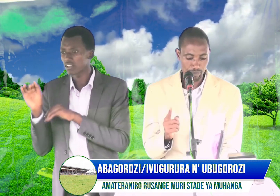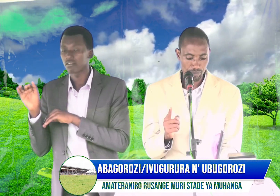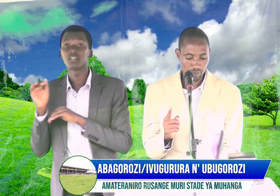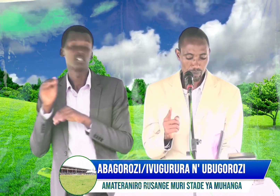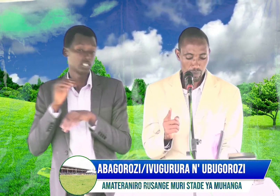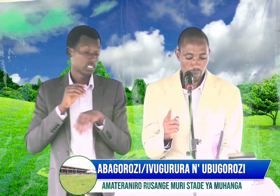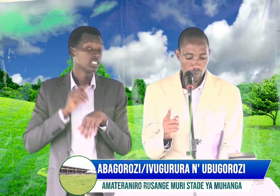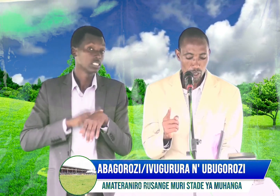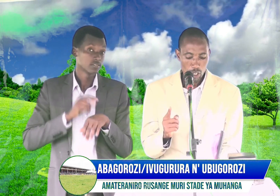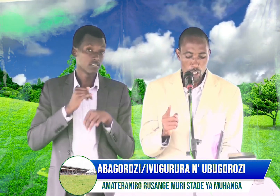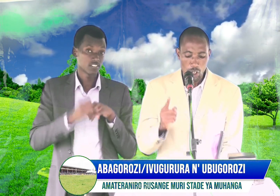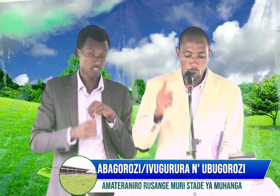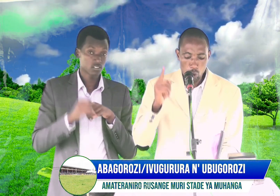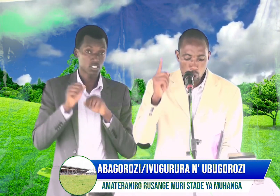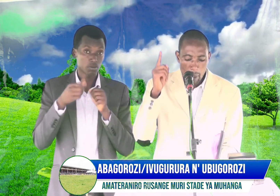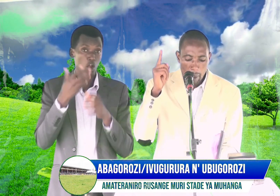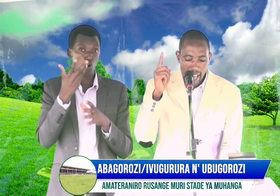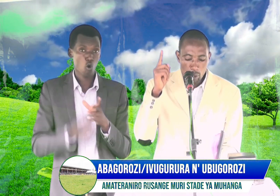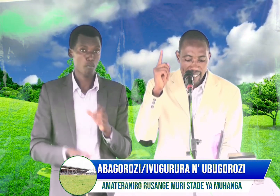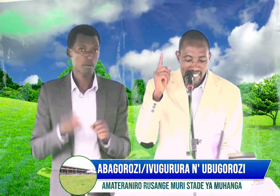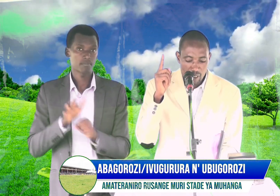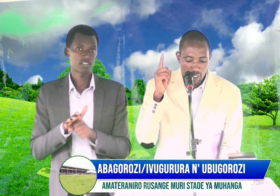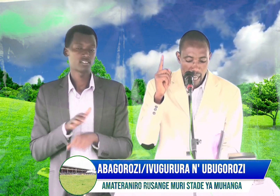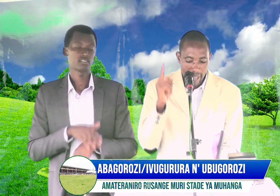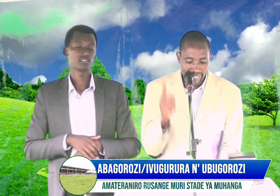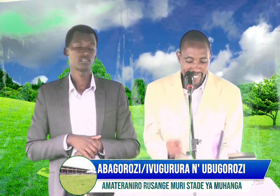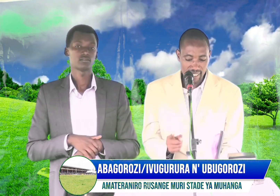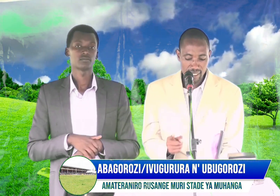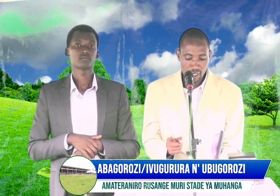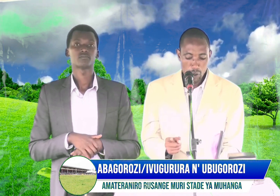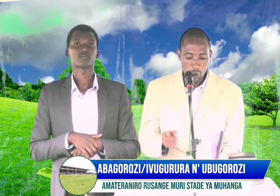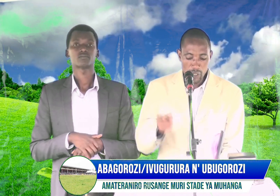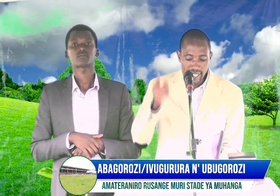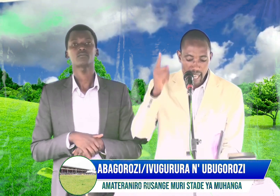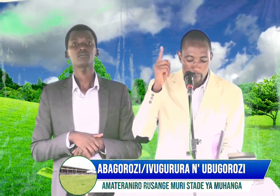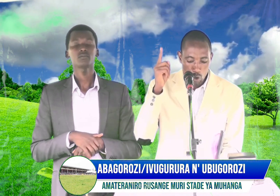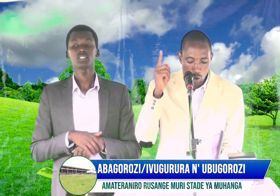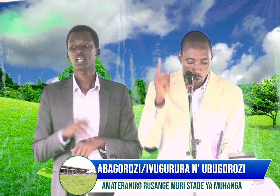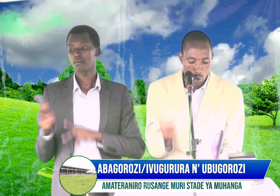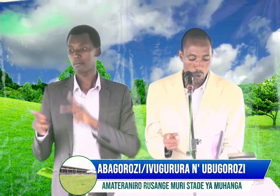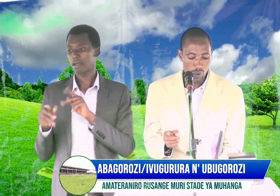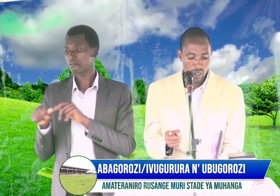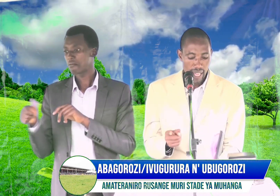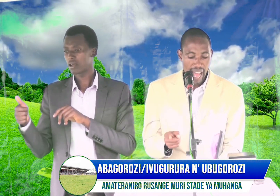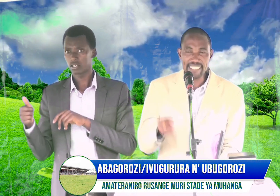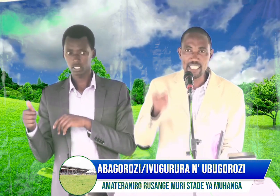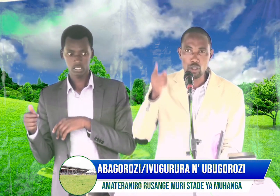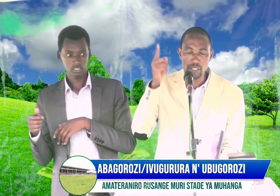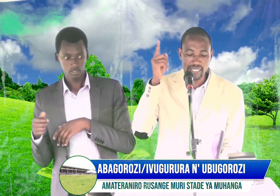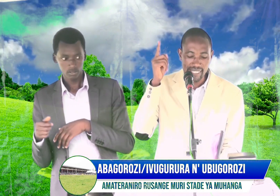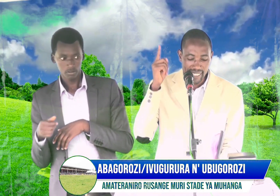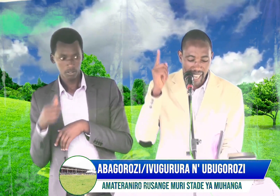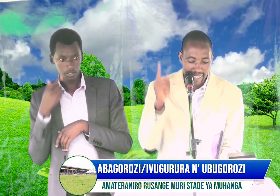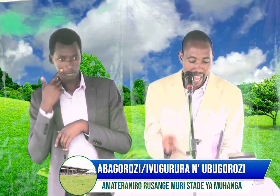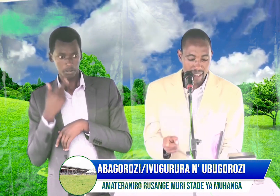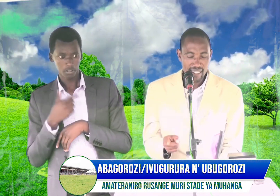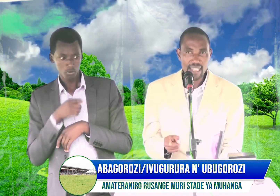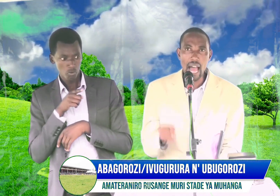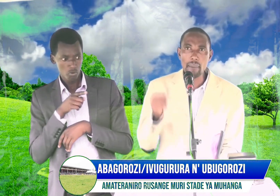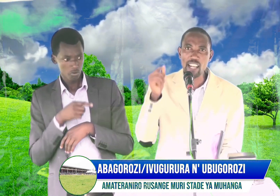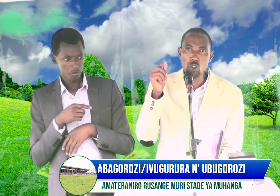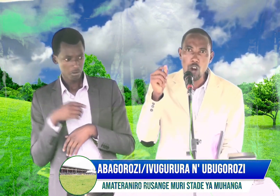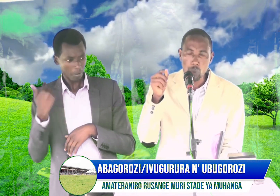hati kuko abo bantu bazavuga bati uriya muntu agira